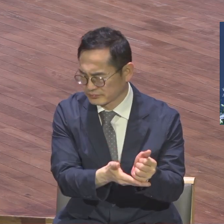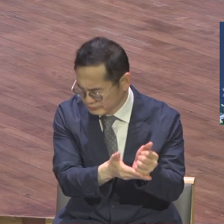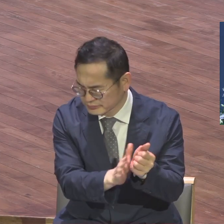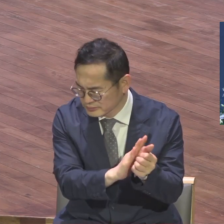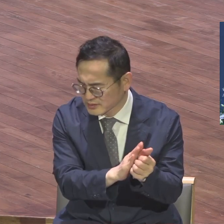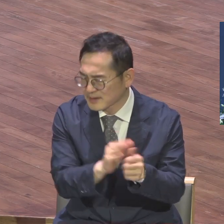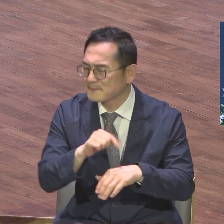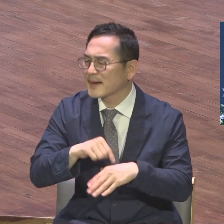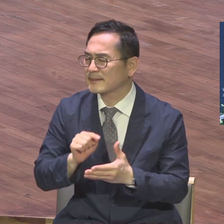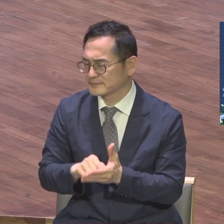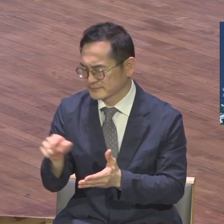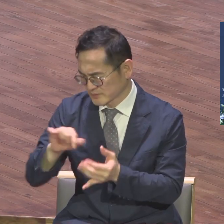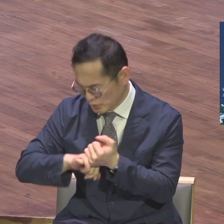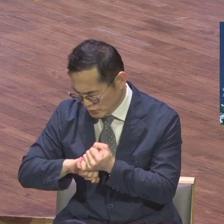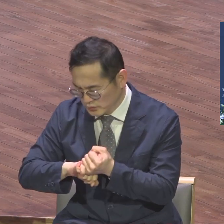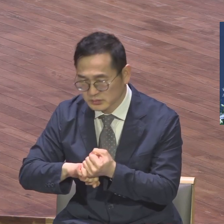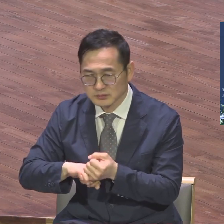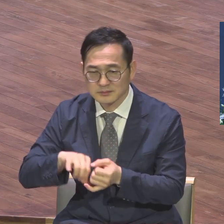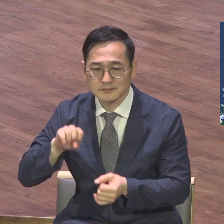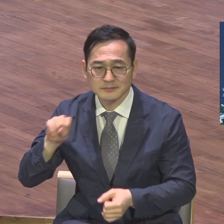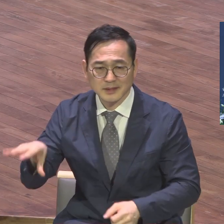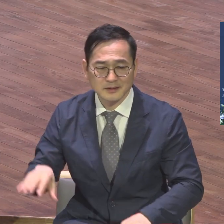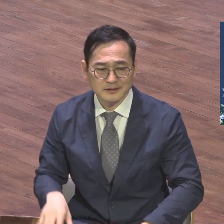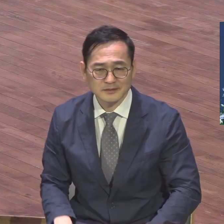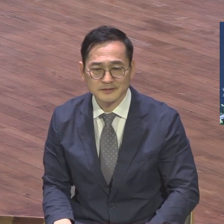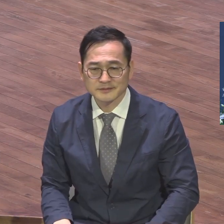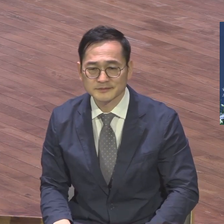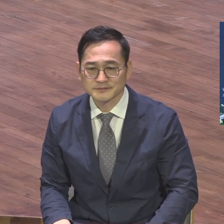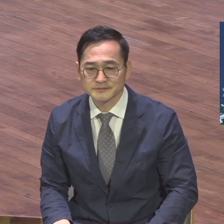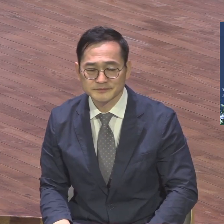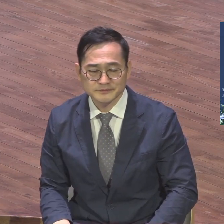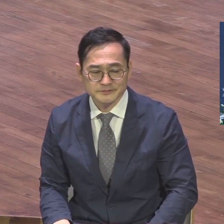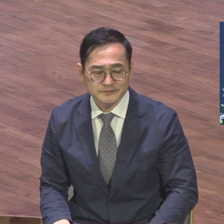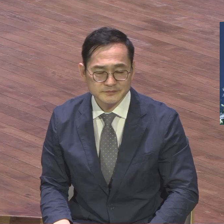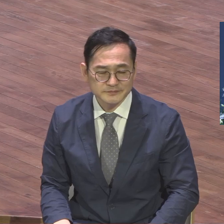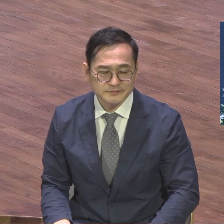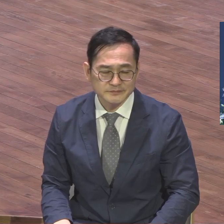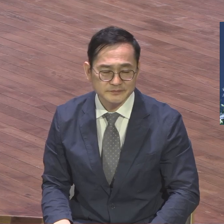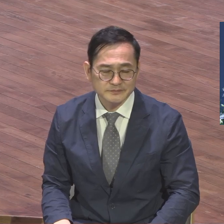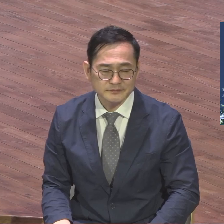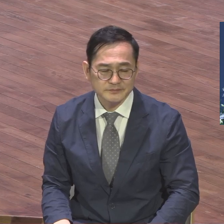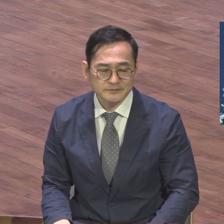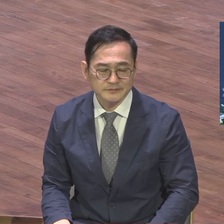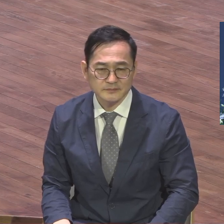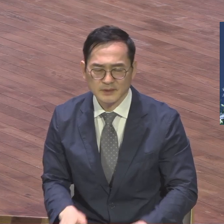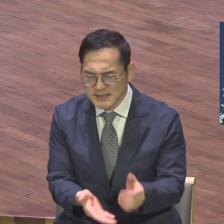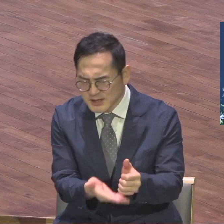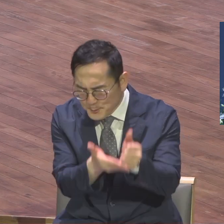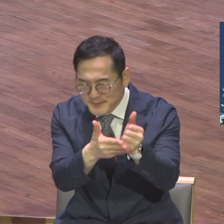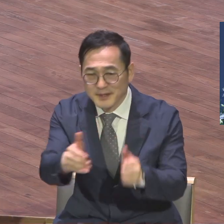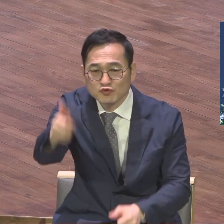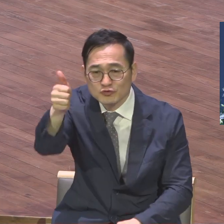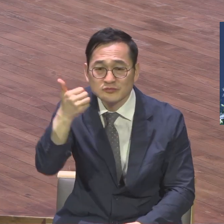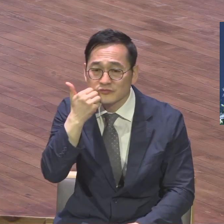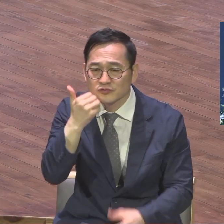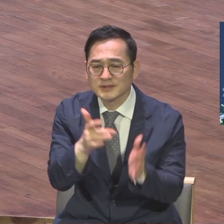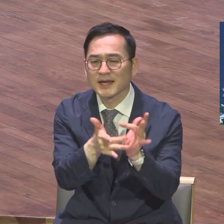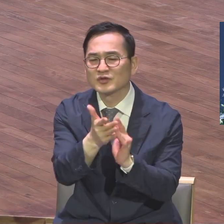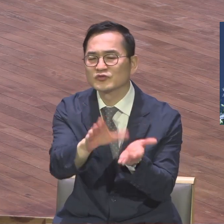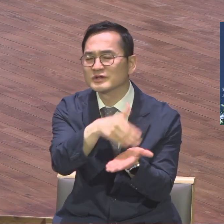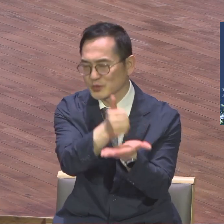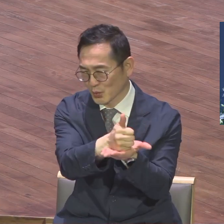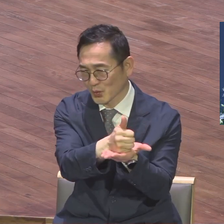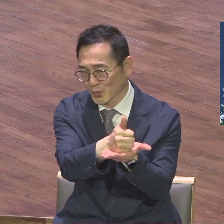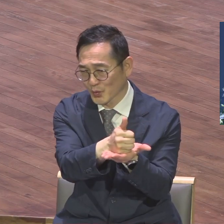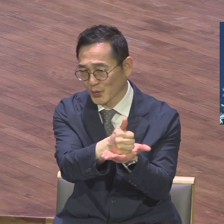있어요. 사실 이런 진정한 섬김의 모델이 누굽니까? 예수 그리스도입니다. 마태복음 10장